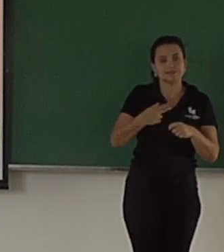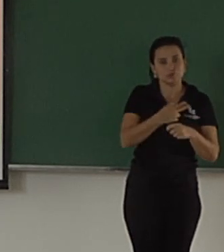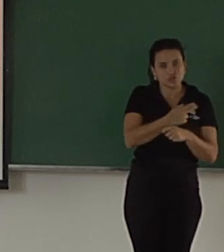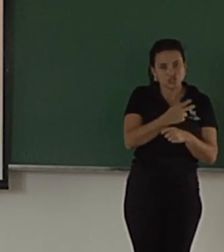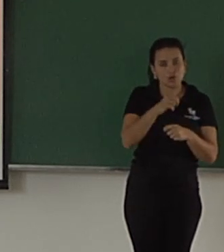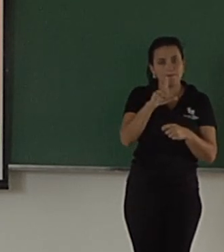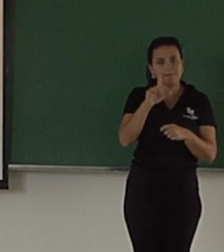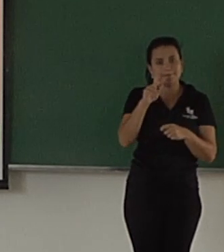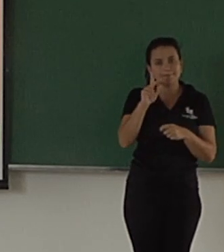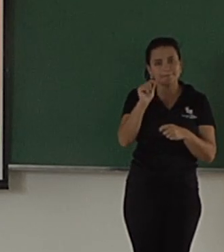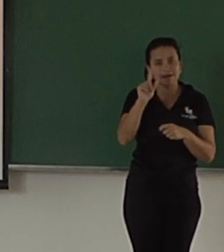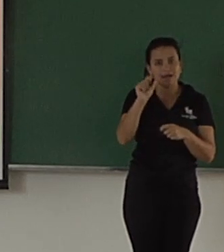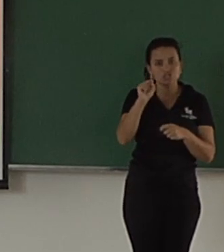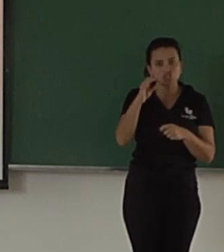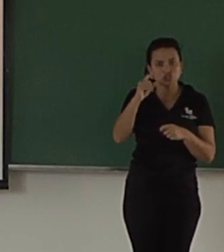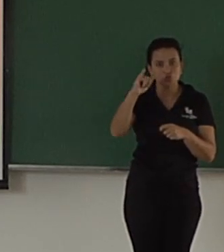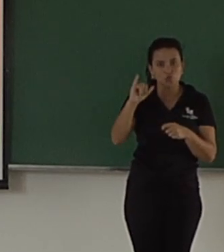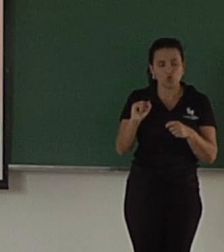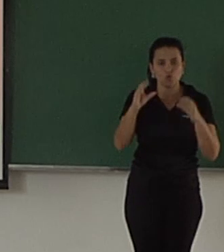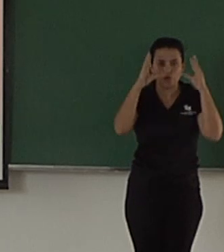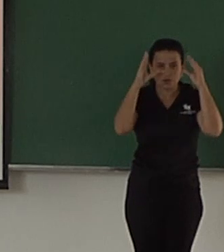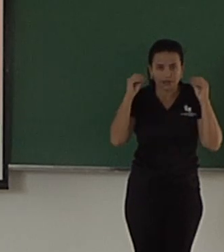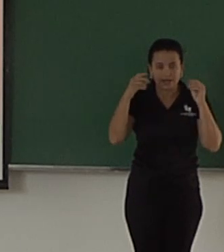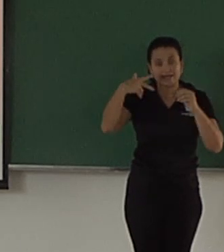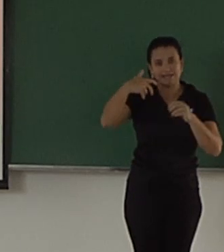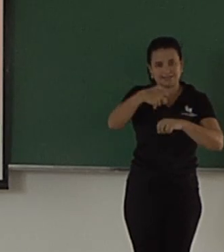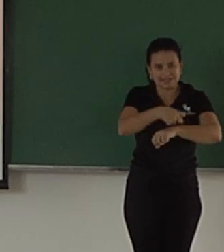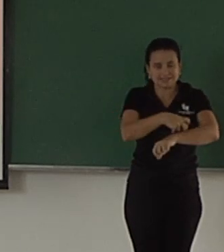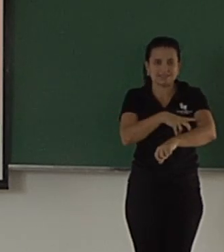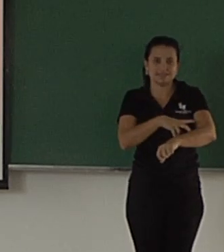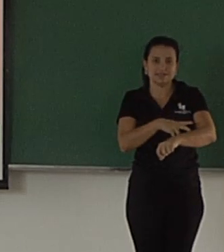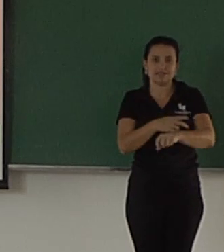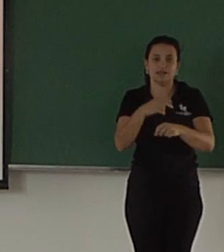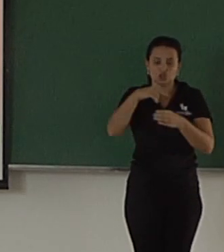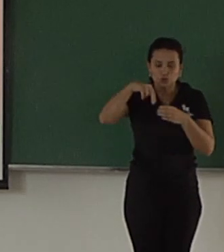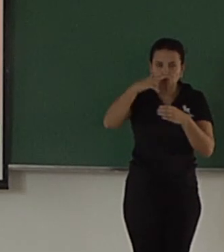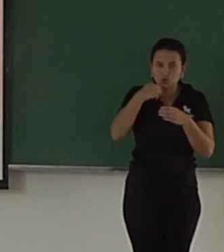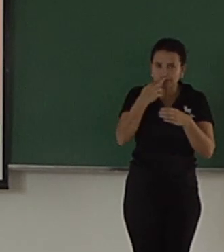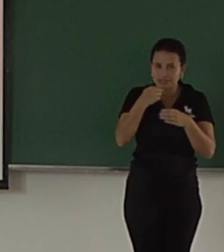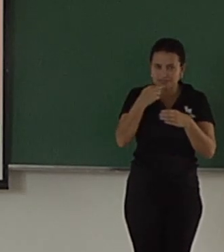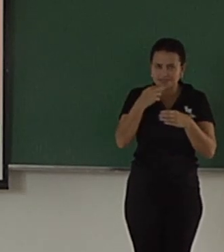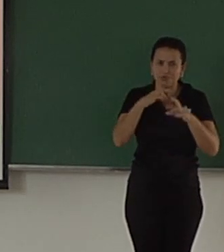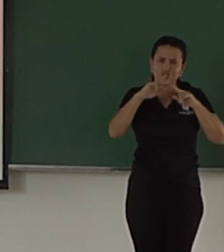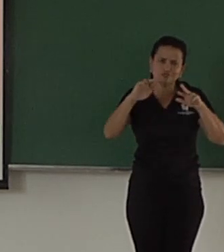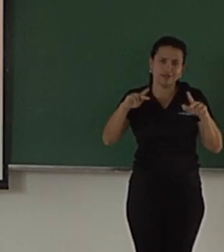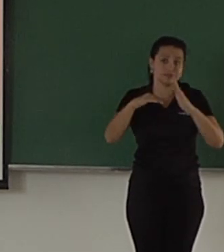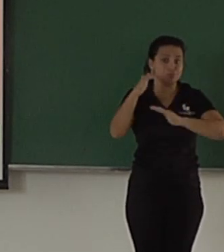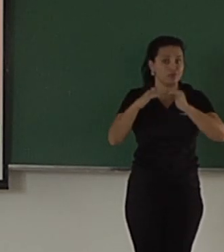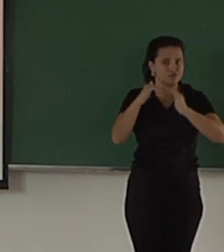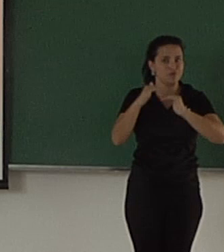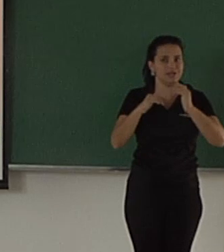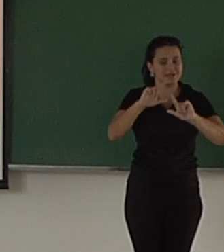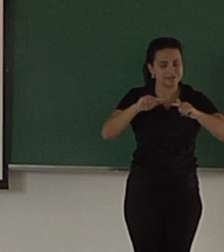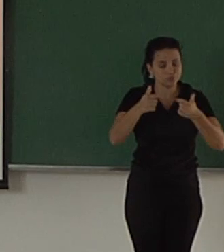da enfermagem, da anestesia, da psiquiatria, da nutrição, do intensivista e por aí vai.